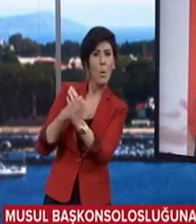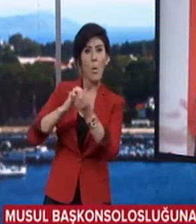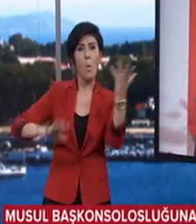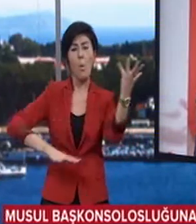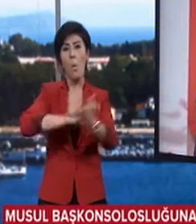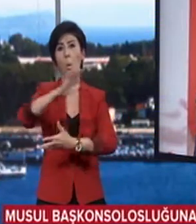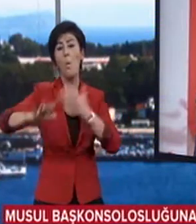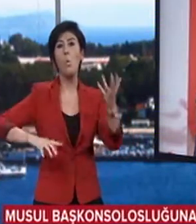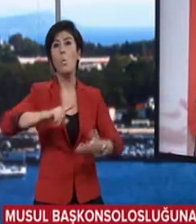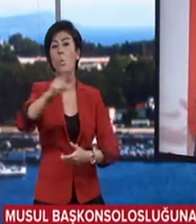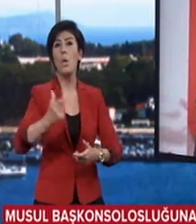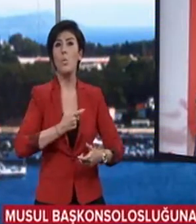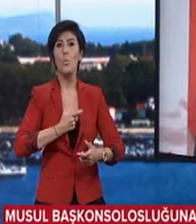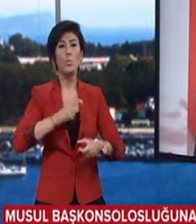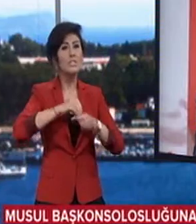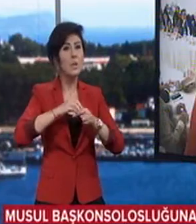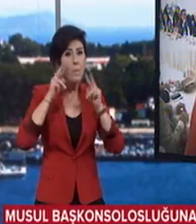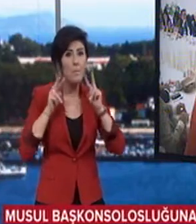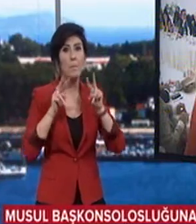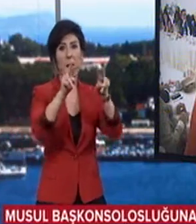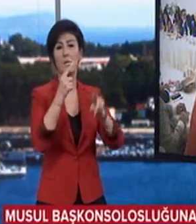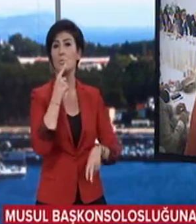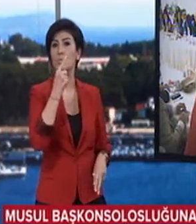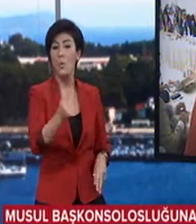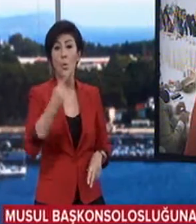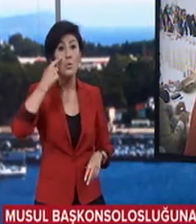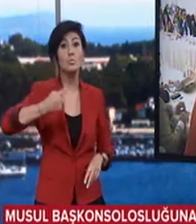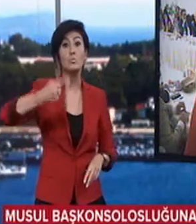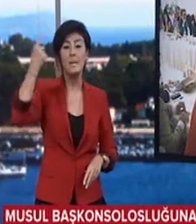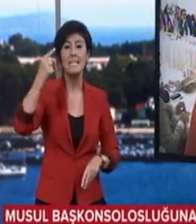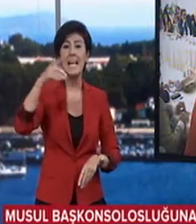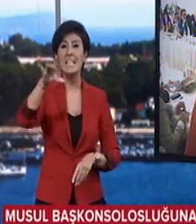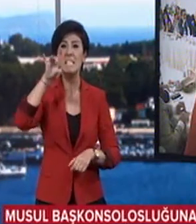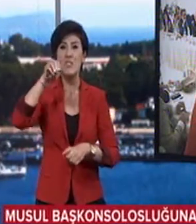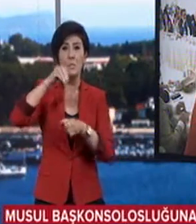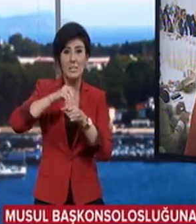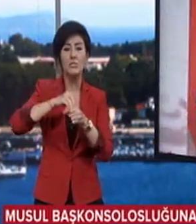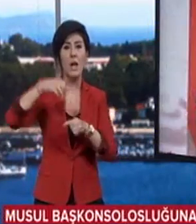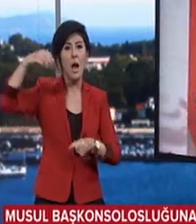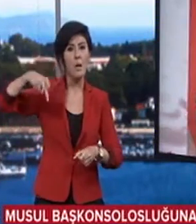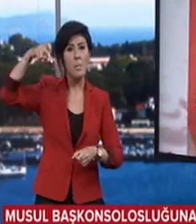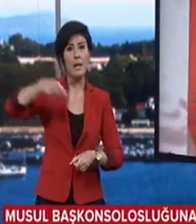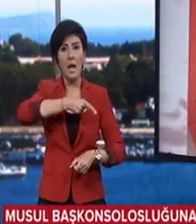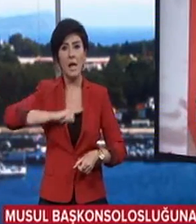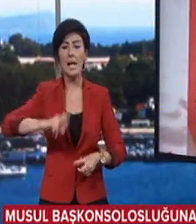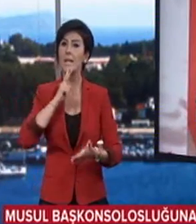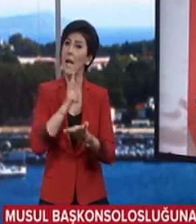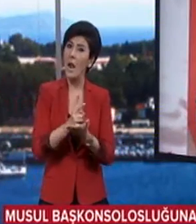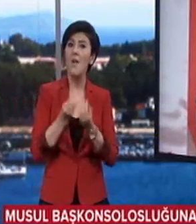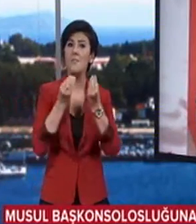olayına hukuk çerçevesinde baktıklarını söyleyen Arınç, "Cumhurbaşkanı seçimi içinse AK Parti'nin adayına karar